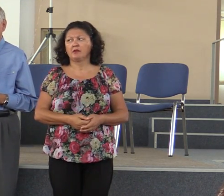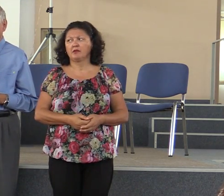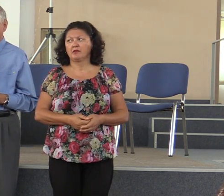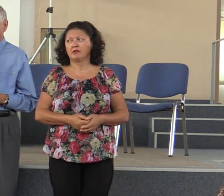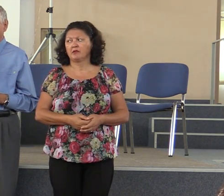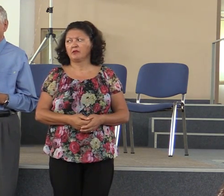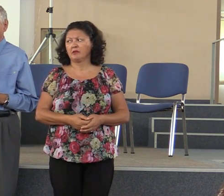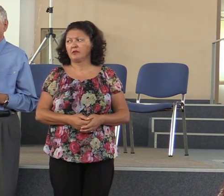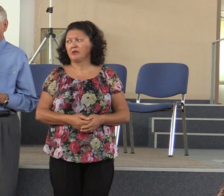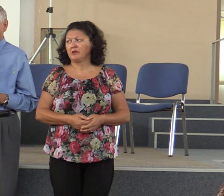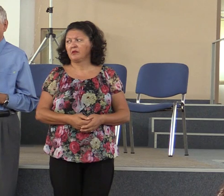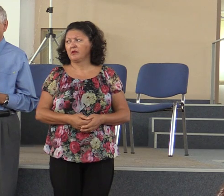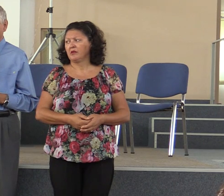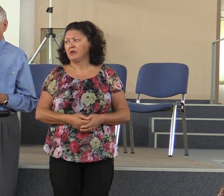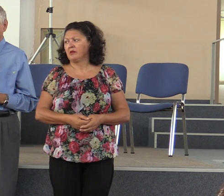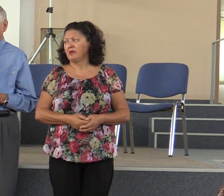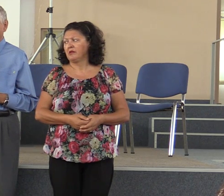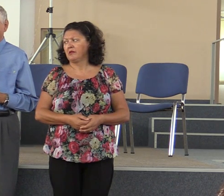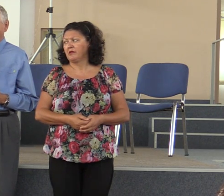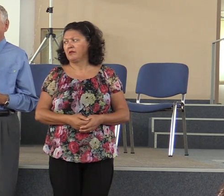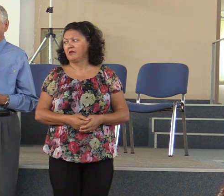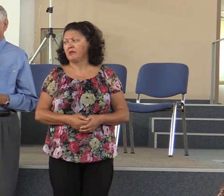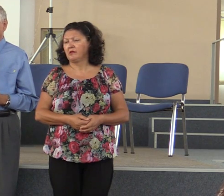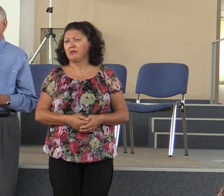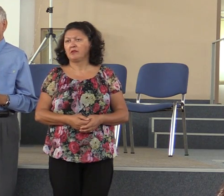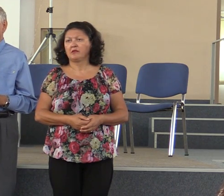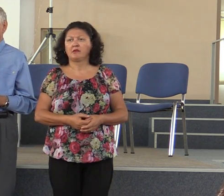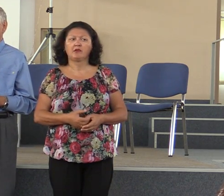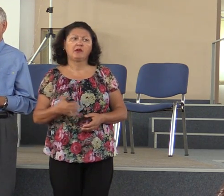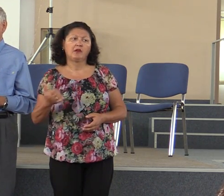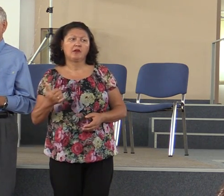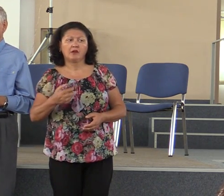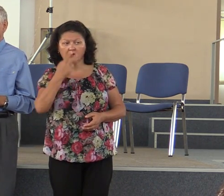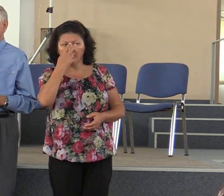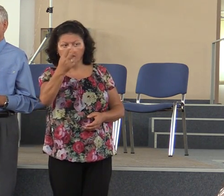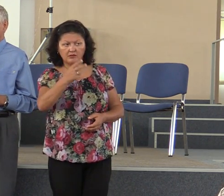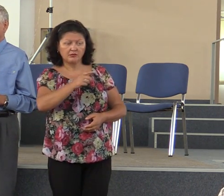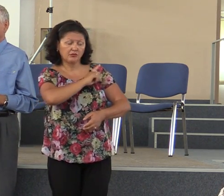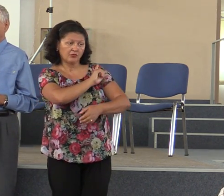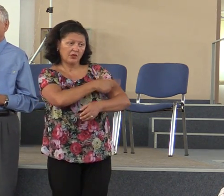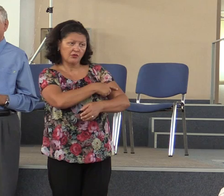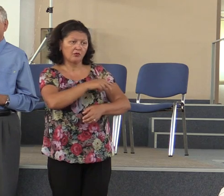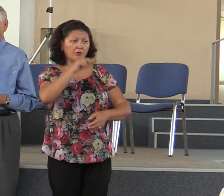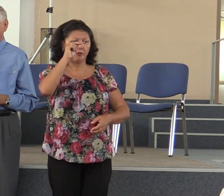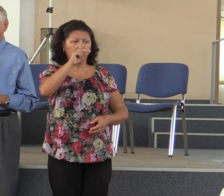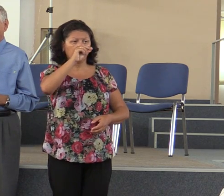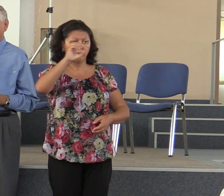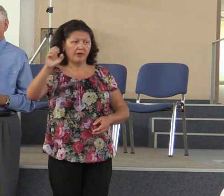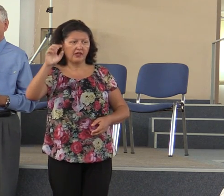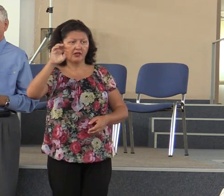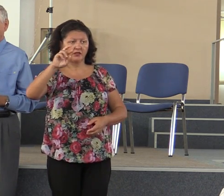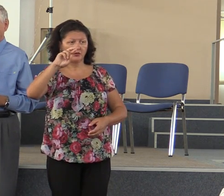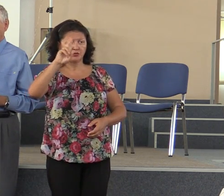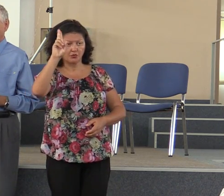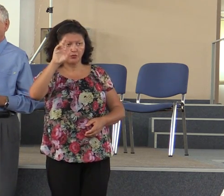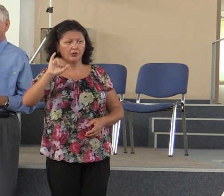the courage of Peter and John, cei care au văzut curajul lui Petru și Ioan, and realized